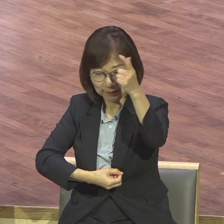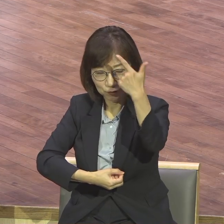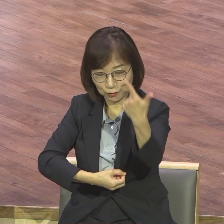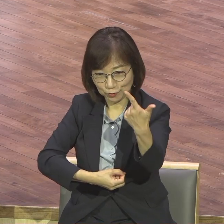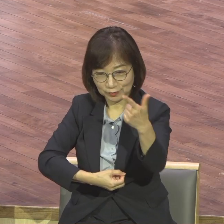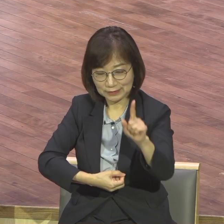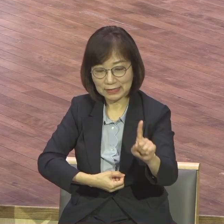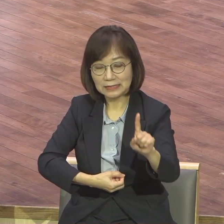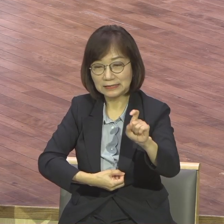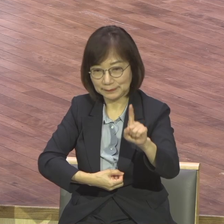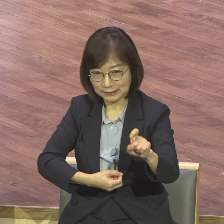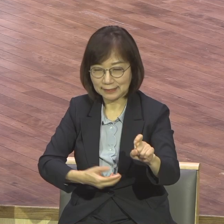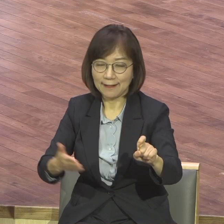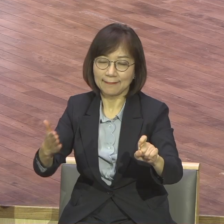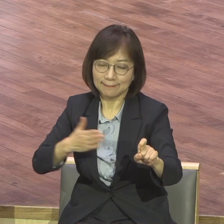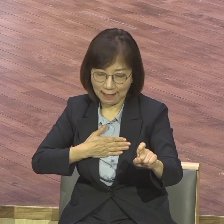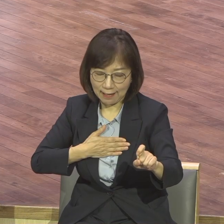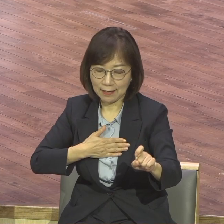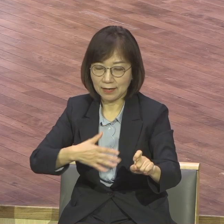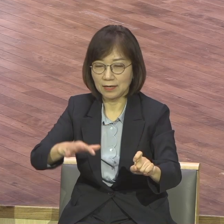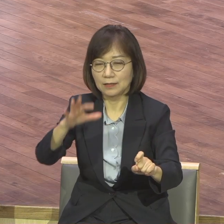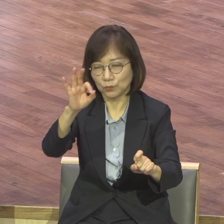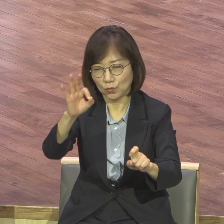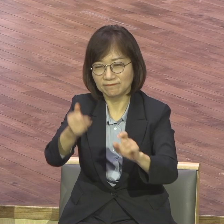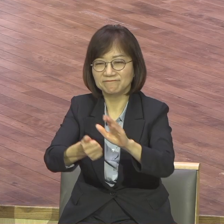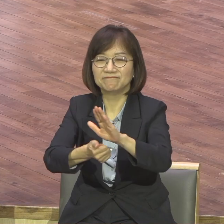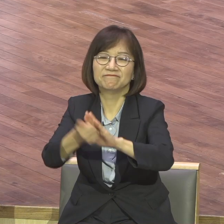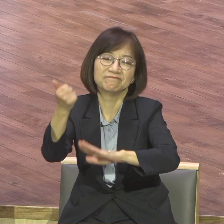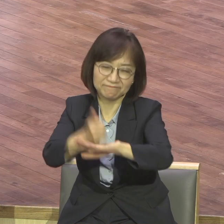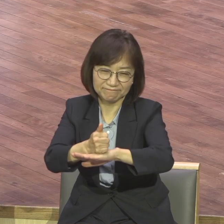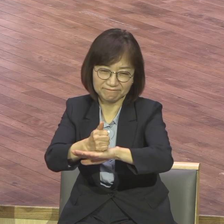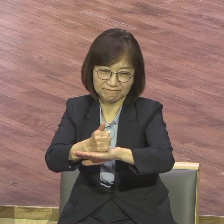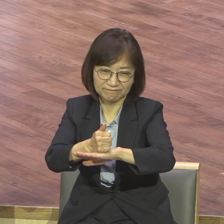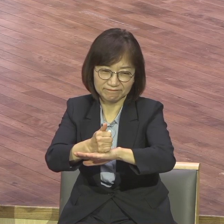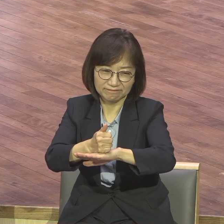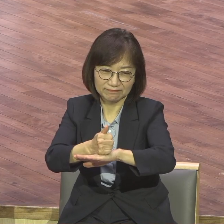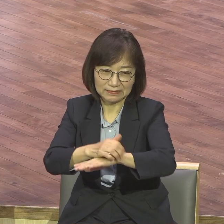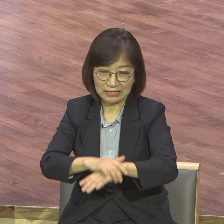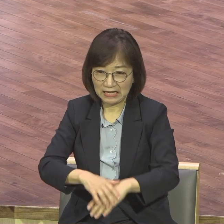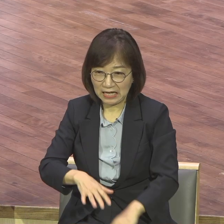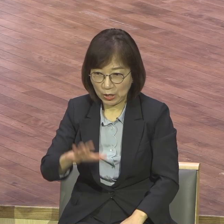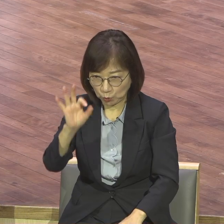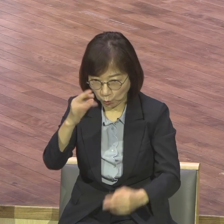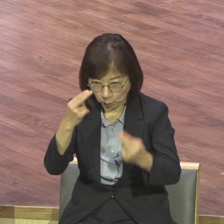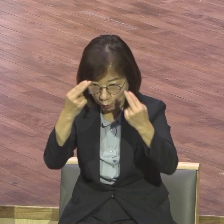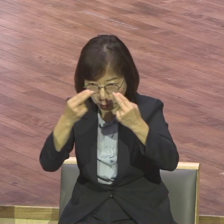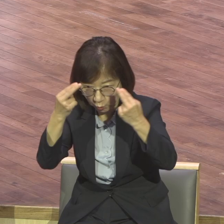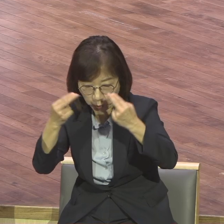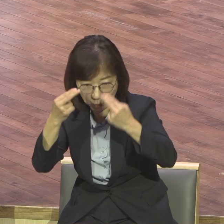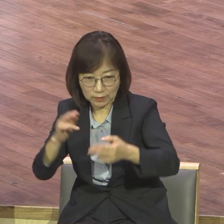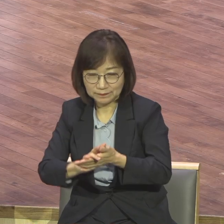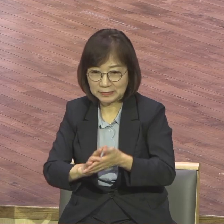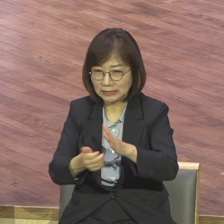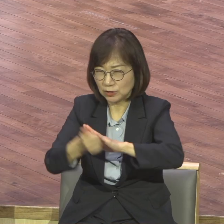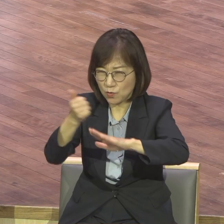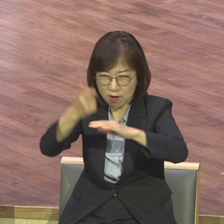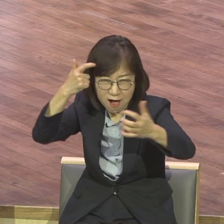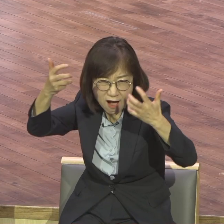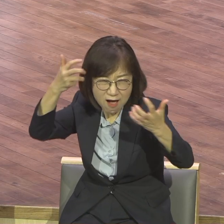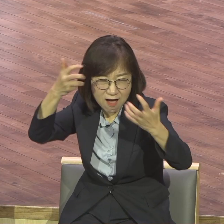버린다. 사단이 돈에 환장을 해가지고 성공에 미쳐가지고 그래 살도록.